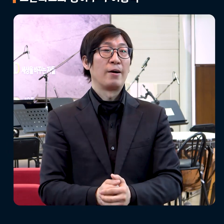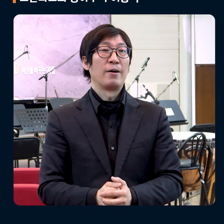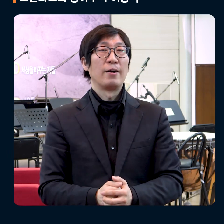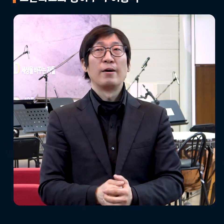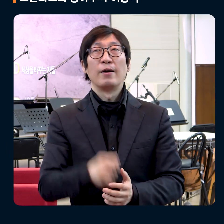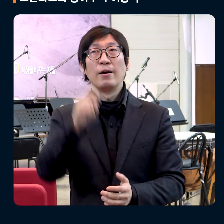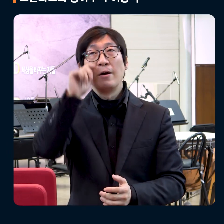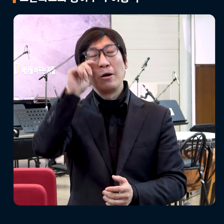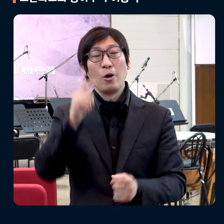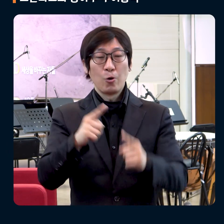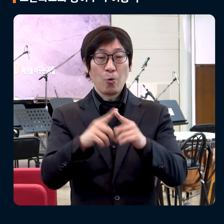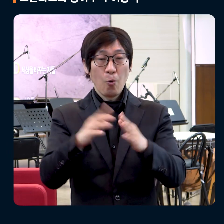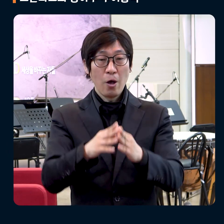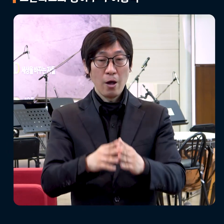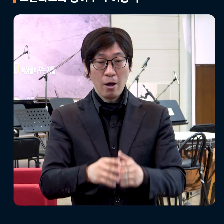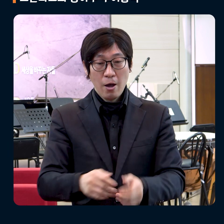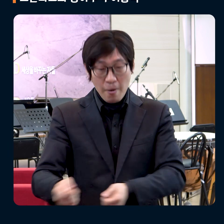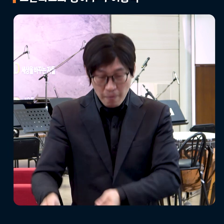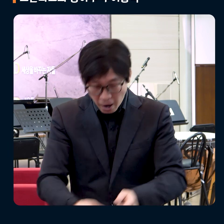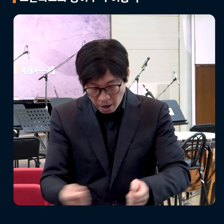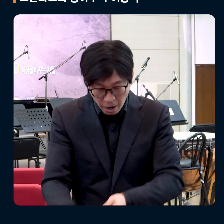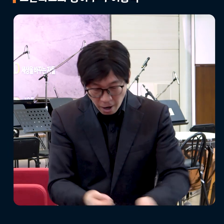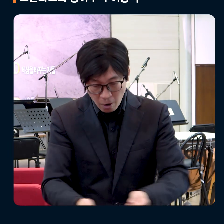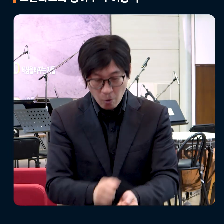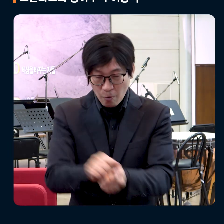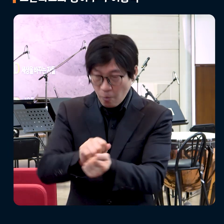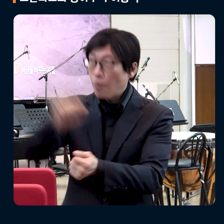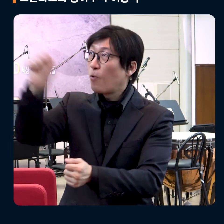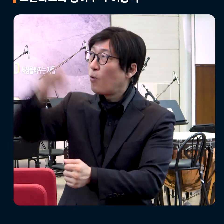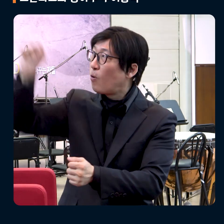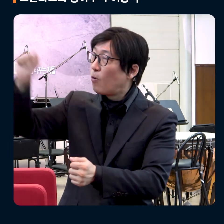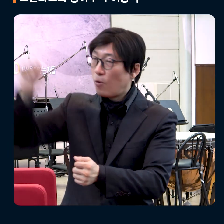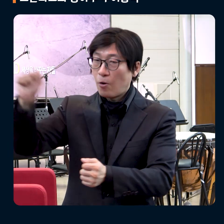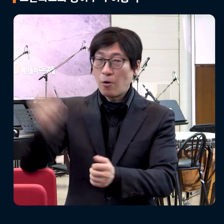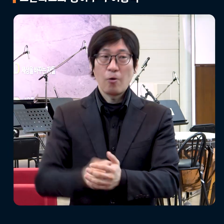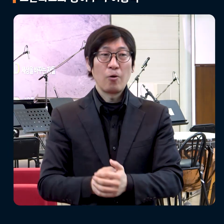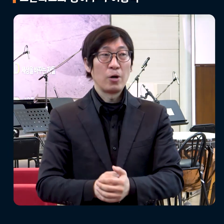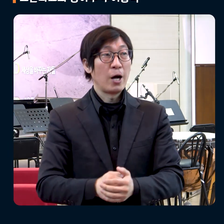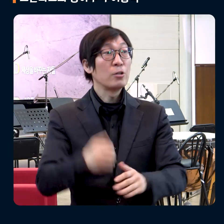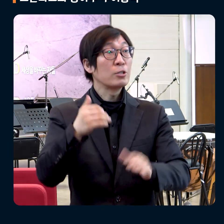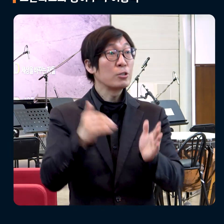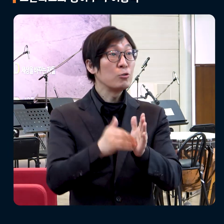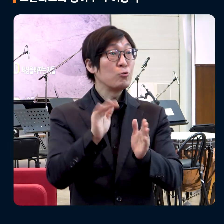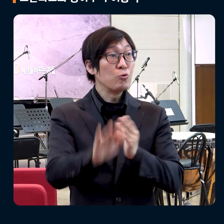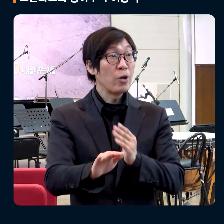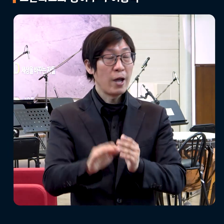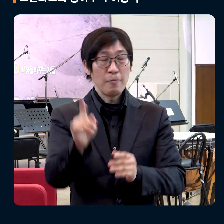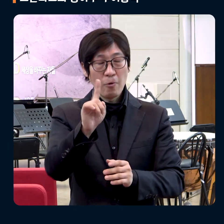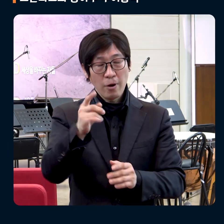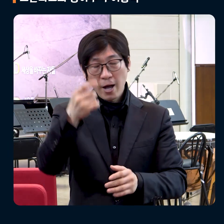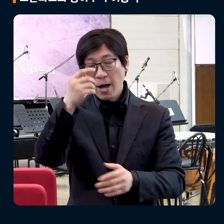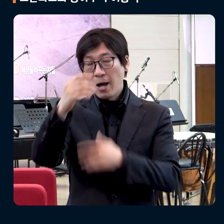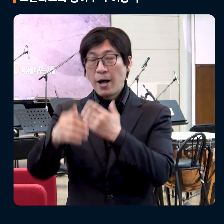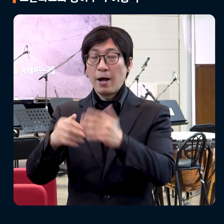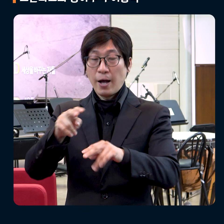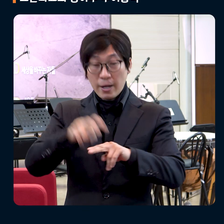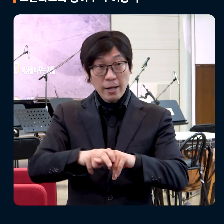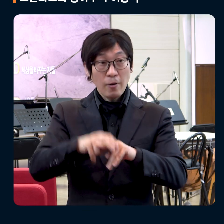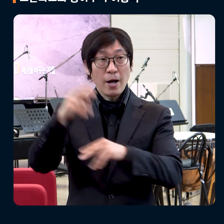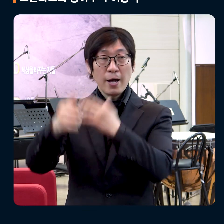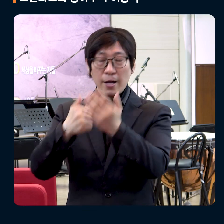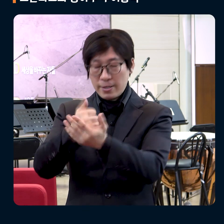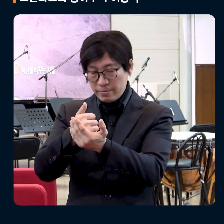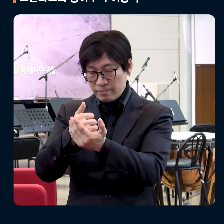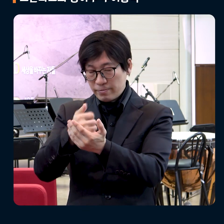빗자루를 들고 걸레를 들고 교회를 청소하시는 거예요. 그러다가 다 청소하시고 나면 앉아가지고,